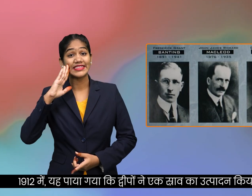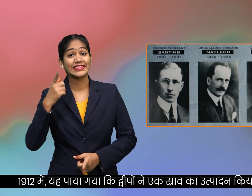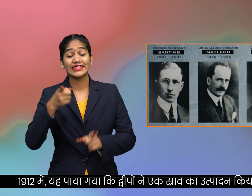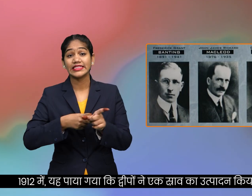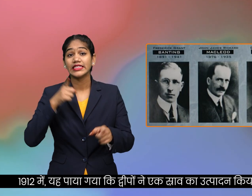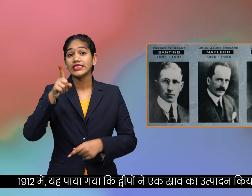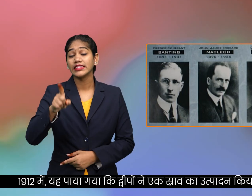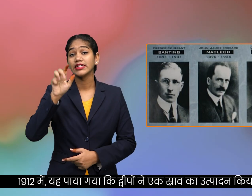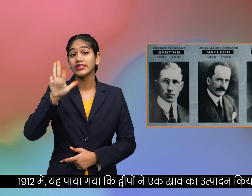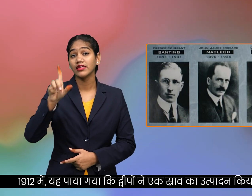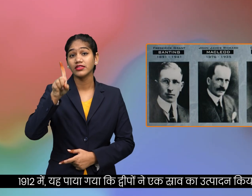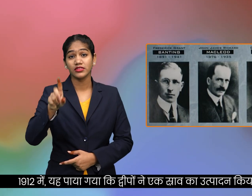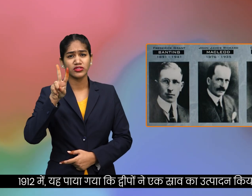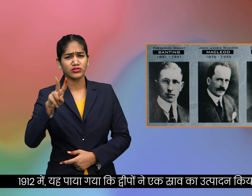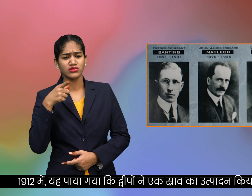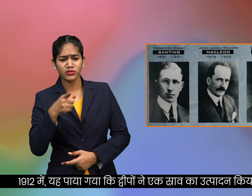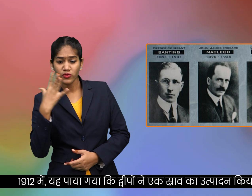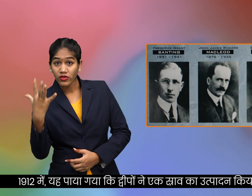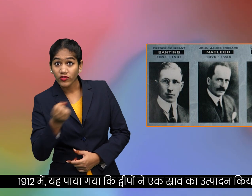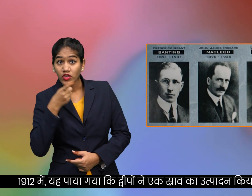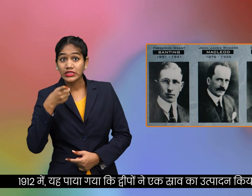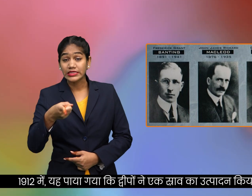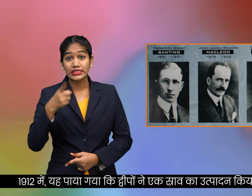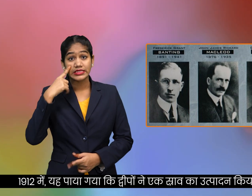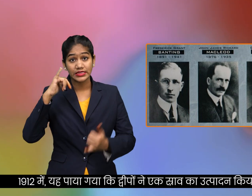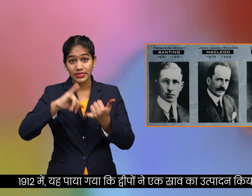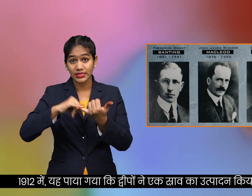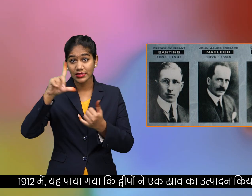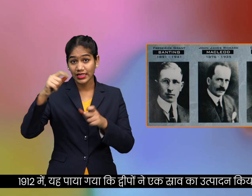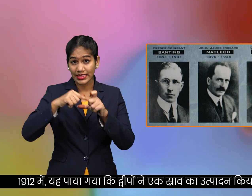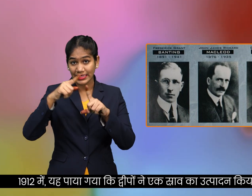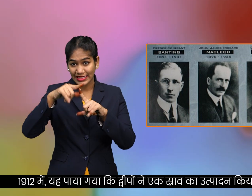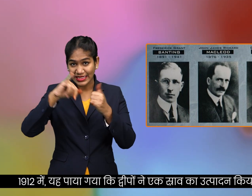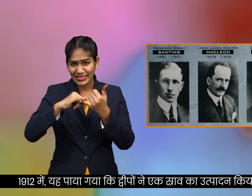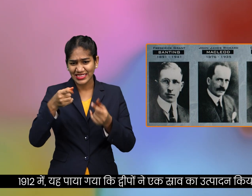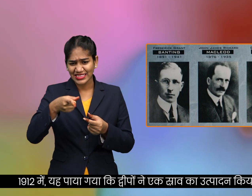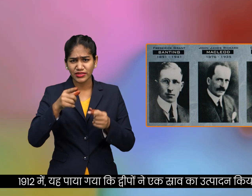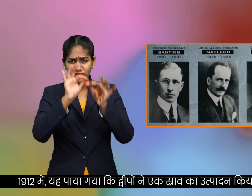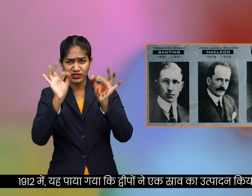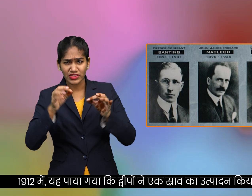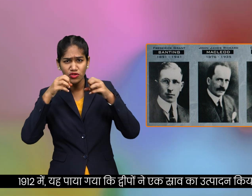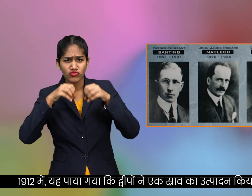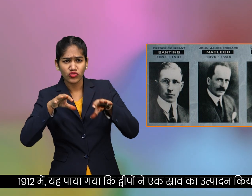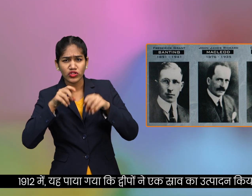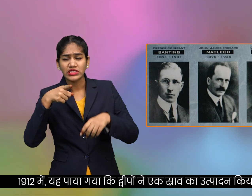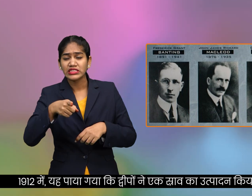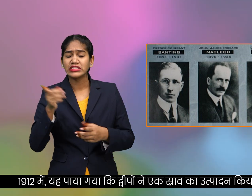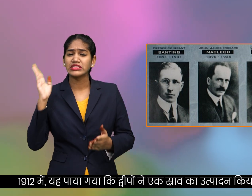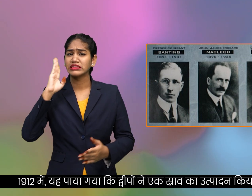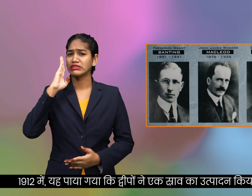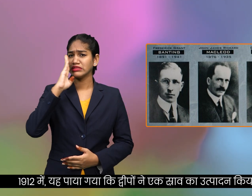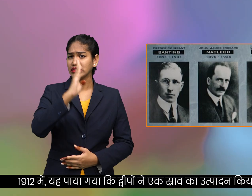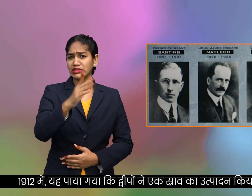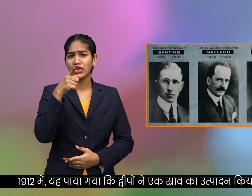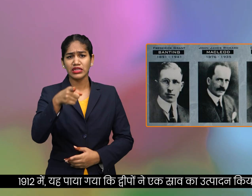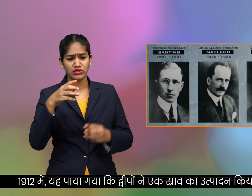उन्नीस सौ 12 में यह पाया गया कि द्वीपों ने एक स्राव का उत्पादन किया जो सीधे